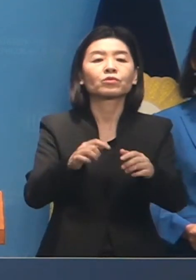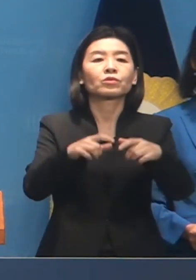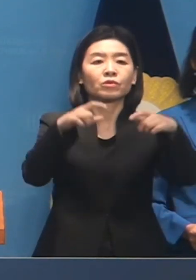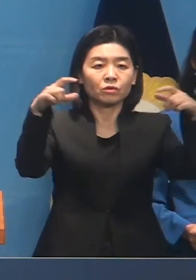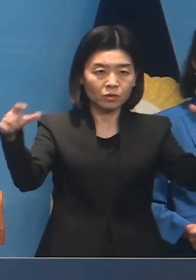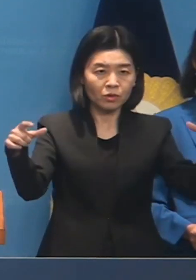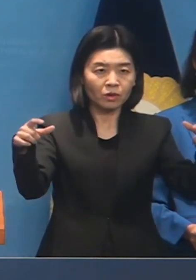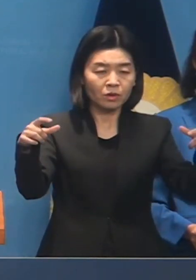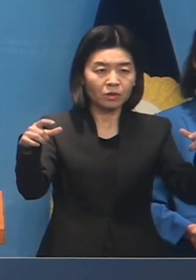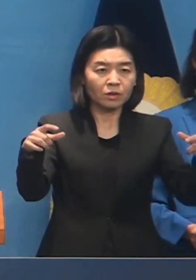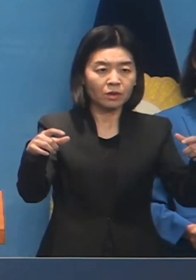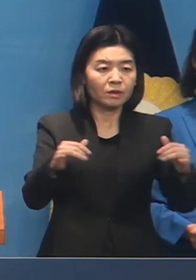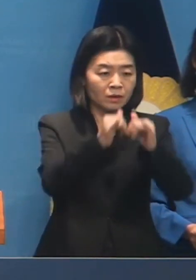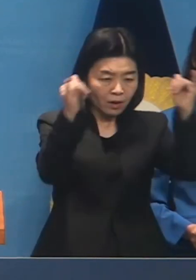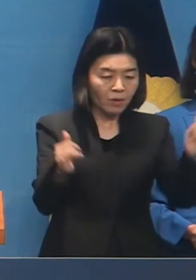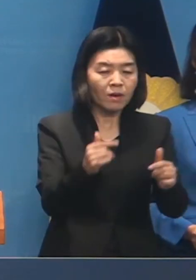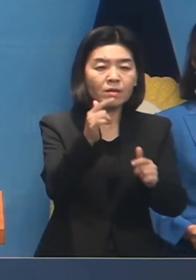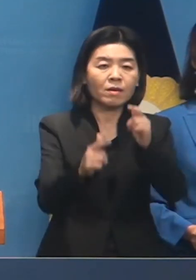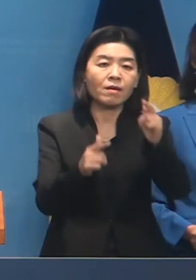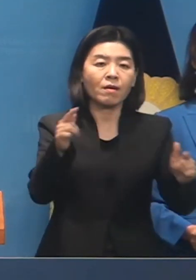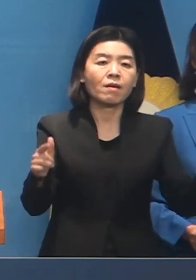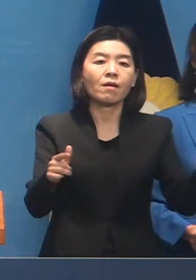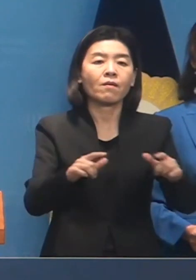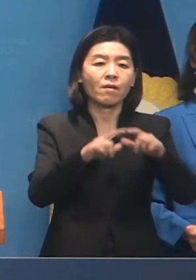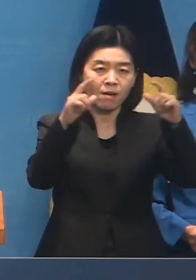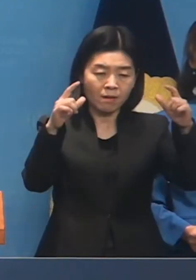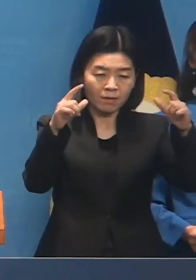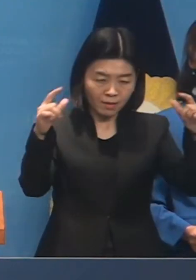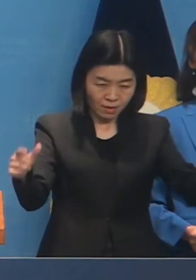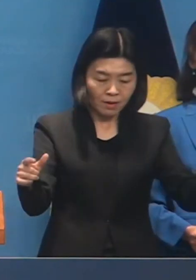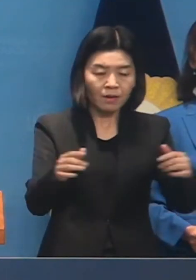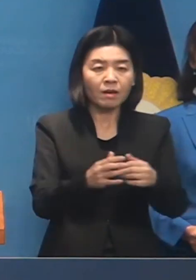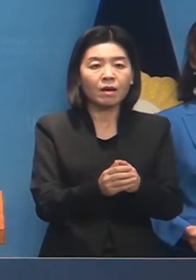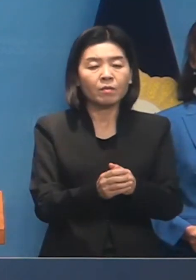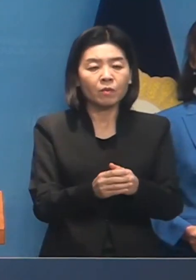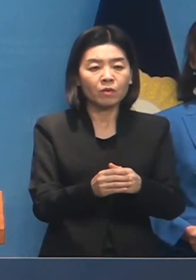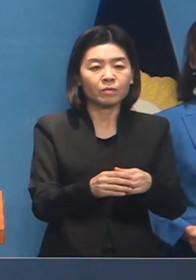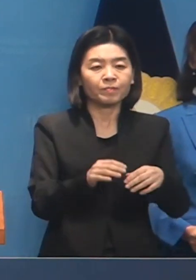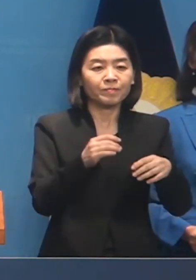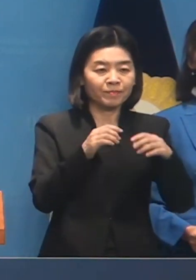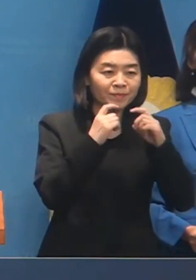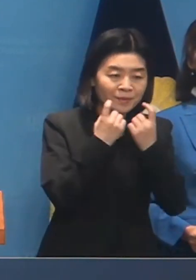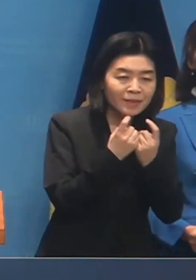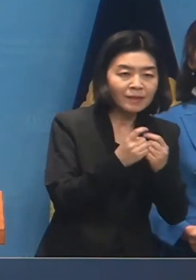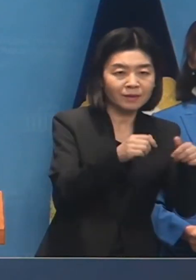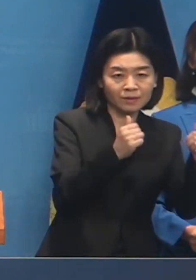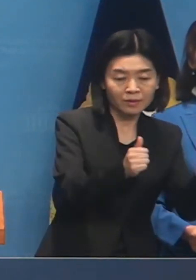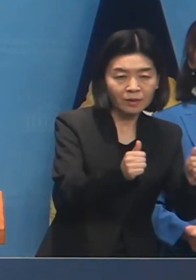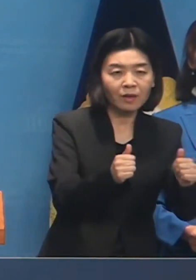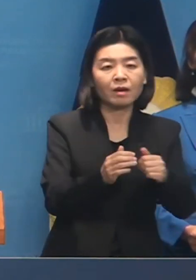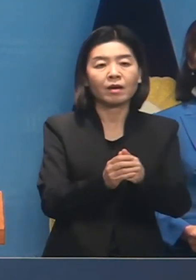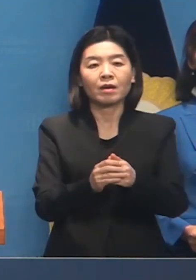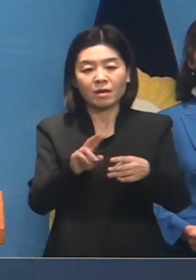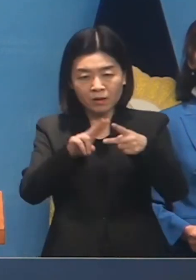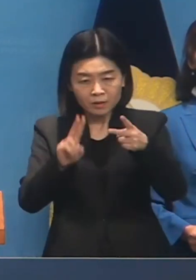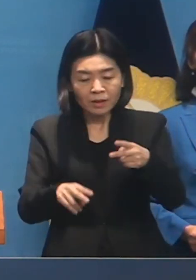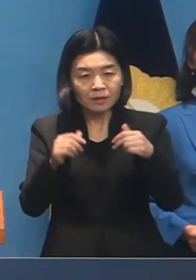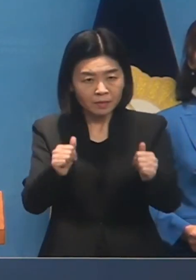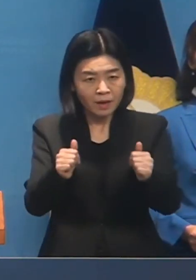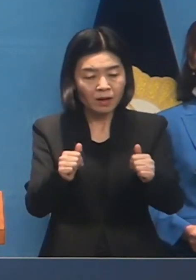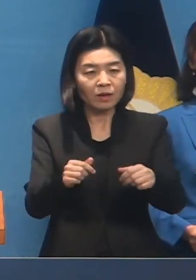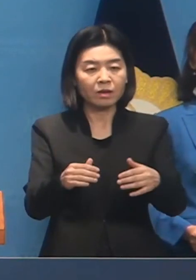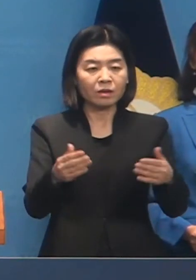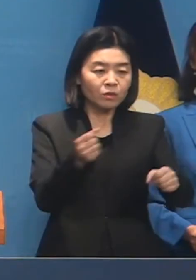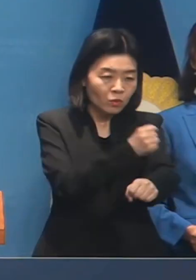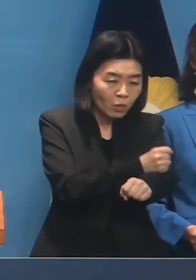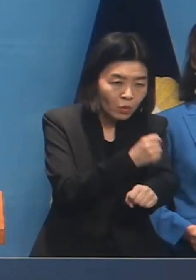사회의 다양성과 변화된 법률 수요를 반영하여 민형사뿐 아니라 노동, 특허, 행정 분야의